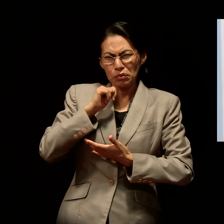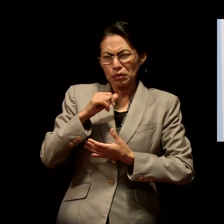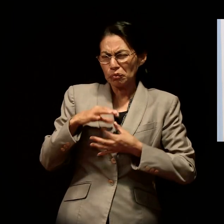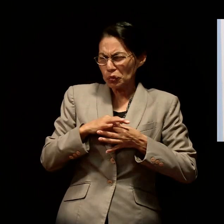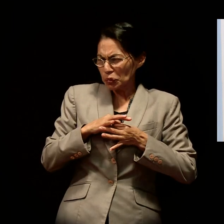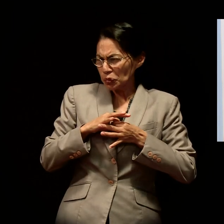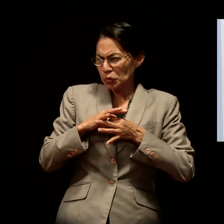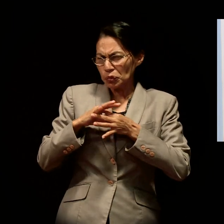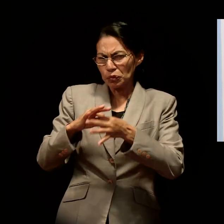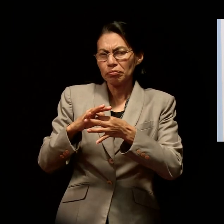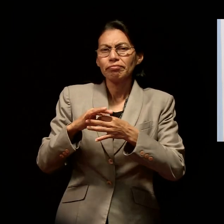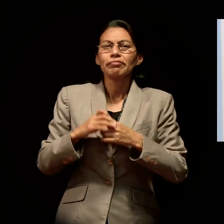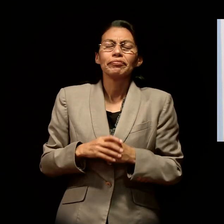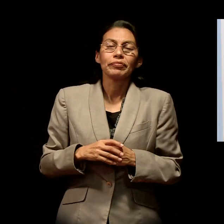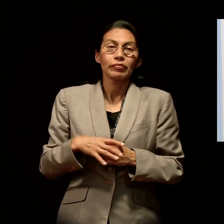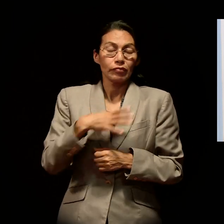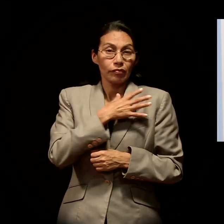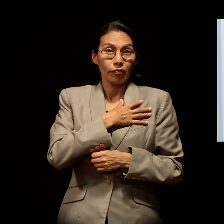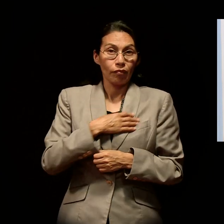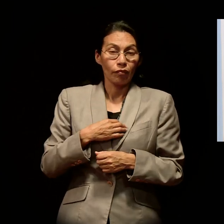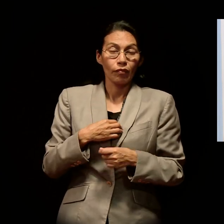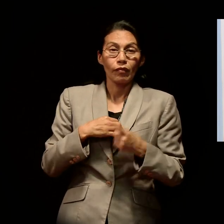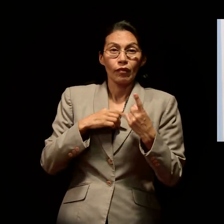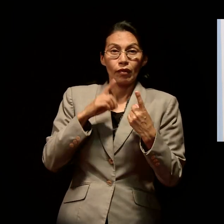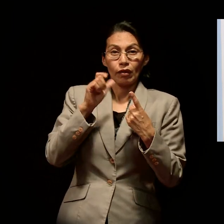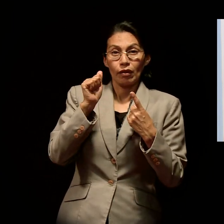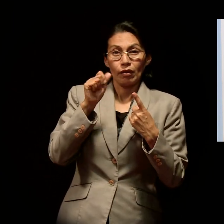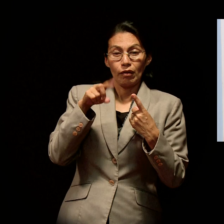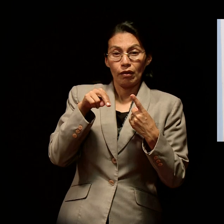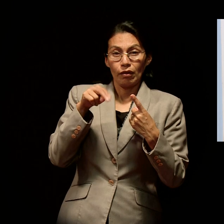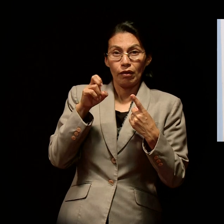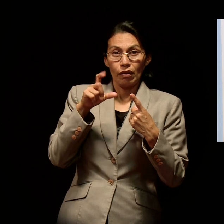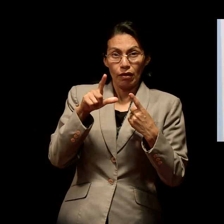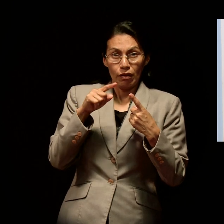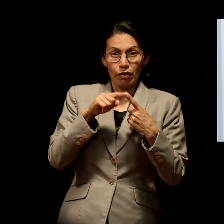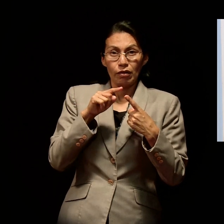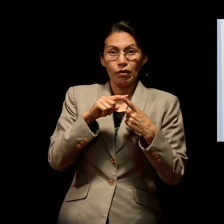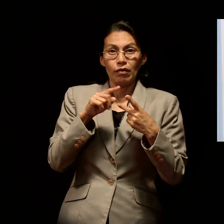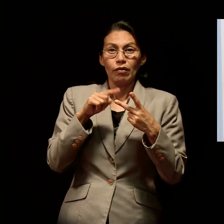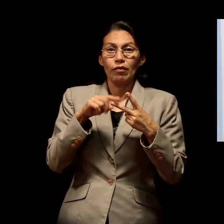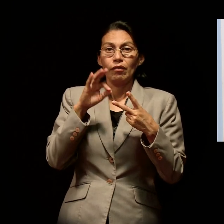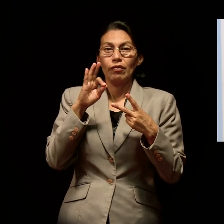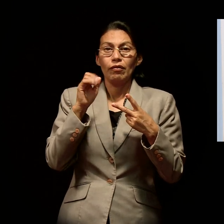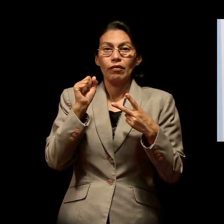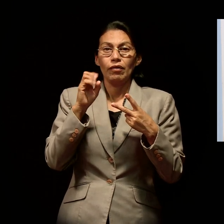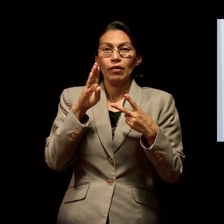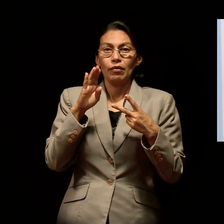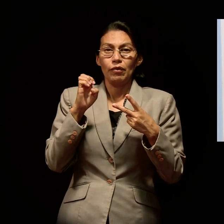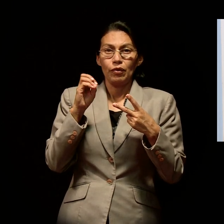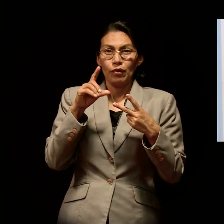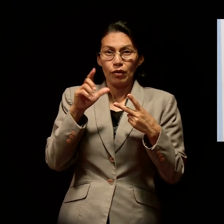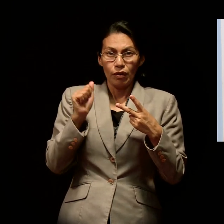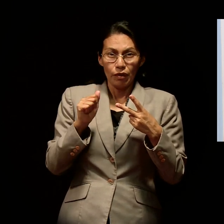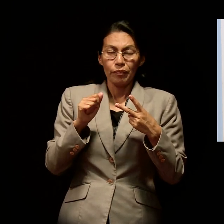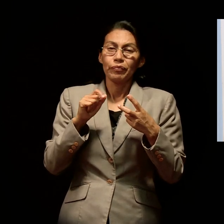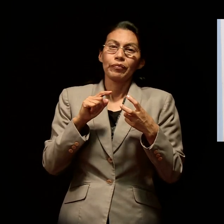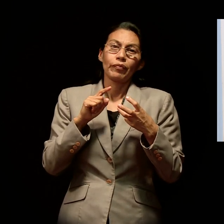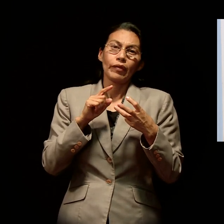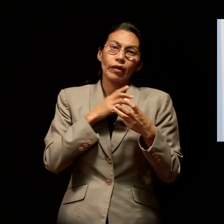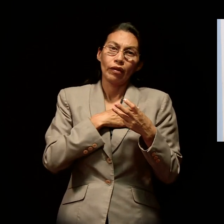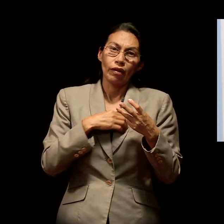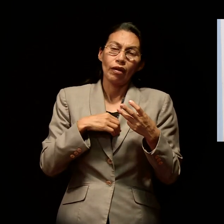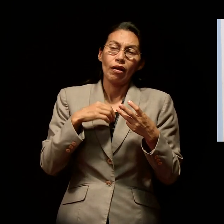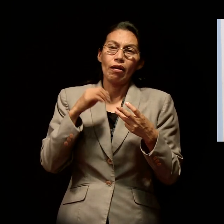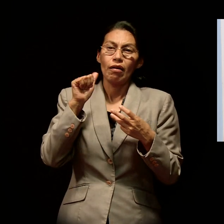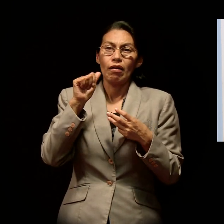mi apoyo mi brazo derecho y nuestros hijos Daniel y Fabiola su esposa y su hija